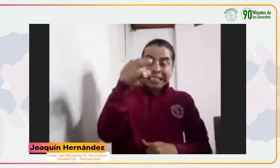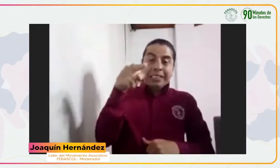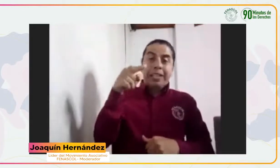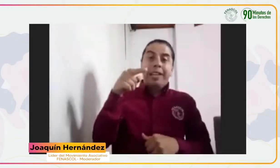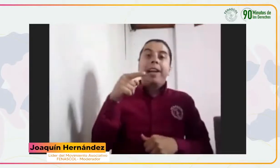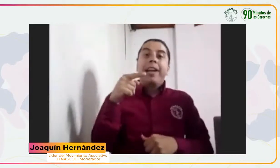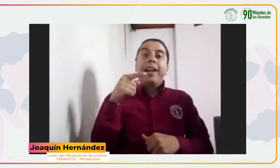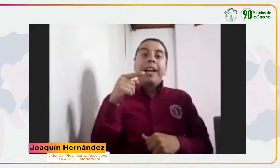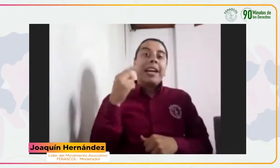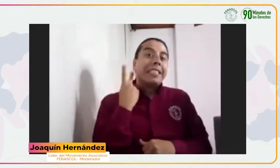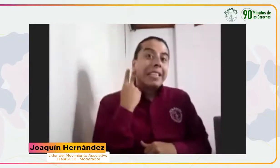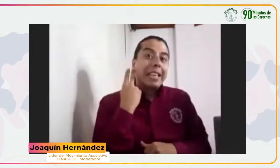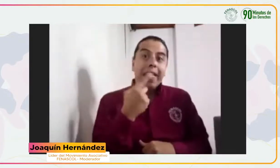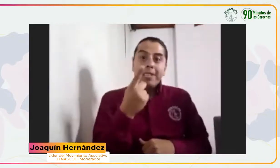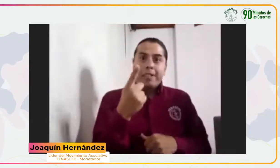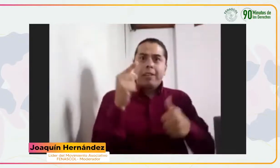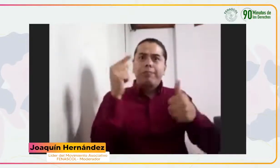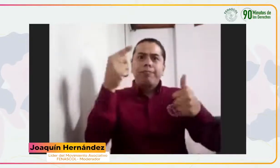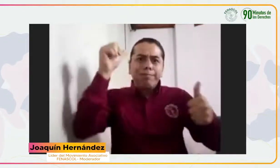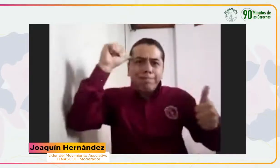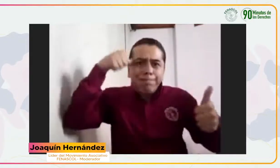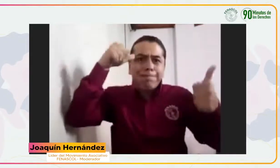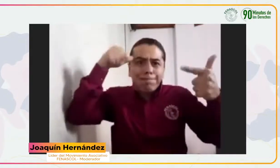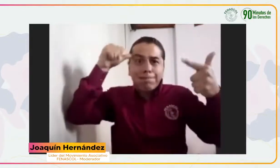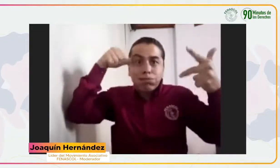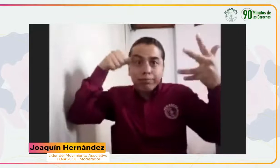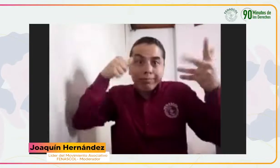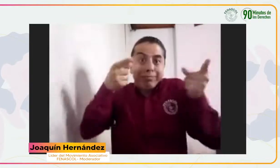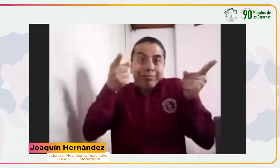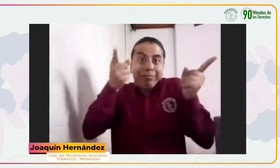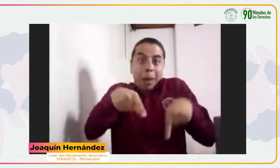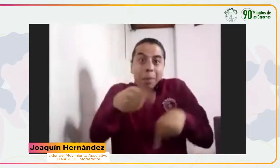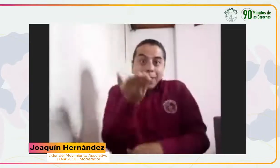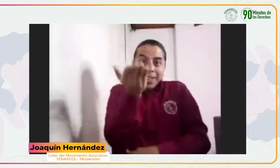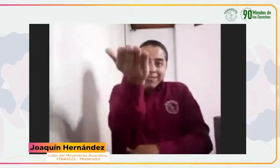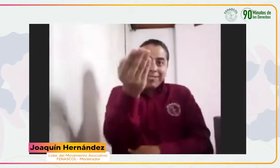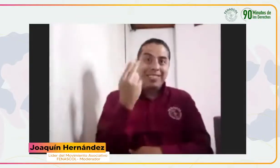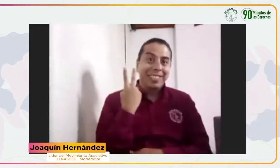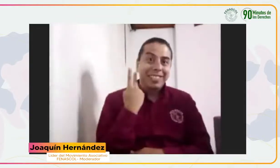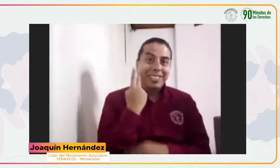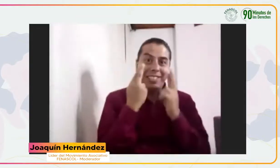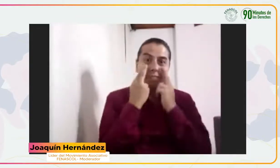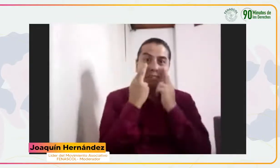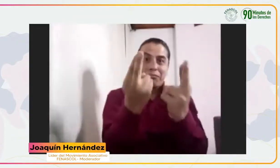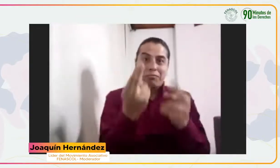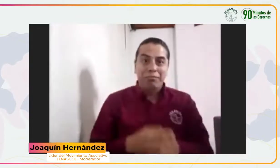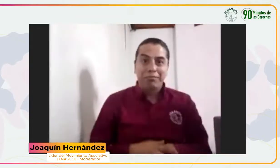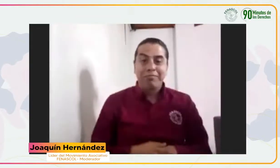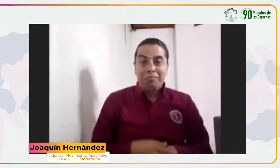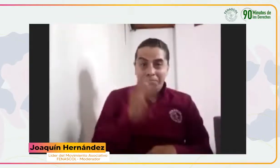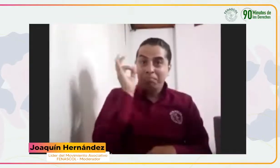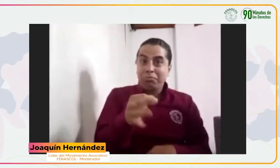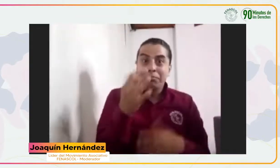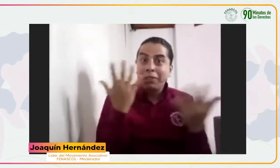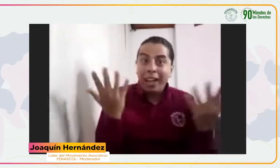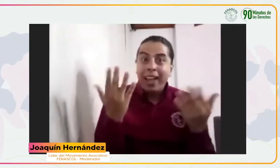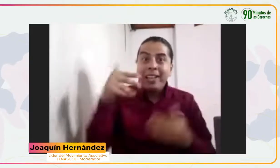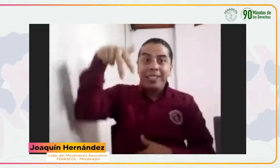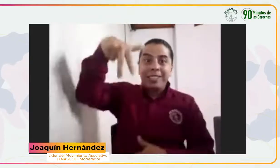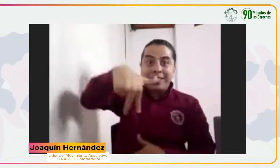en todos esos colores y esas diversidades se encuentran lideresas. Y es lo que pues está mencionando María Cristina y